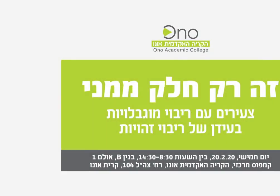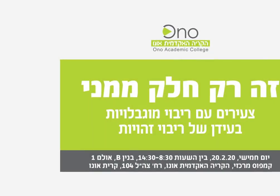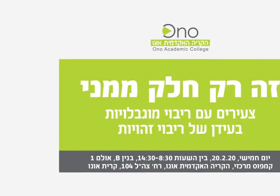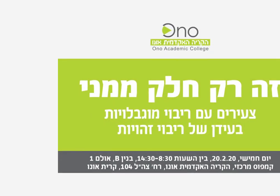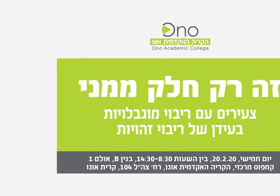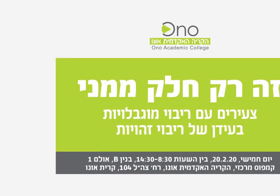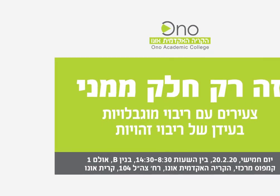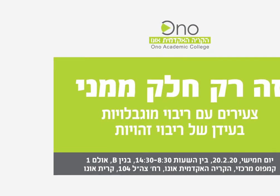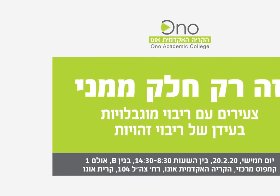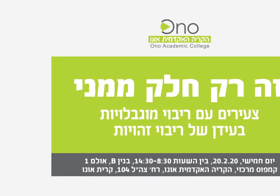ביי.